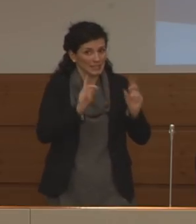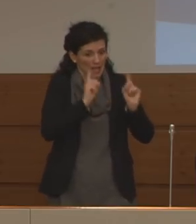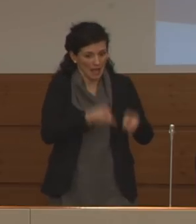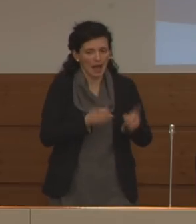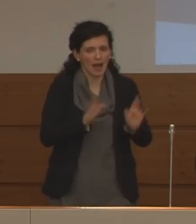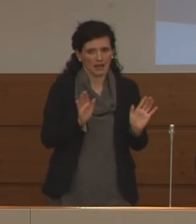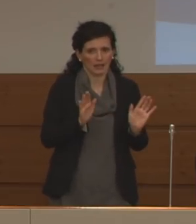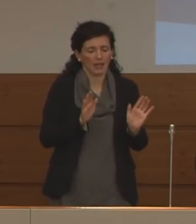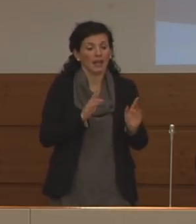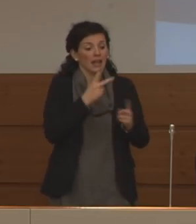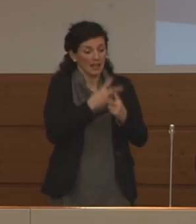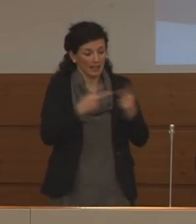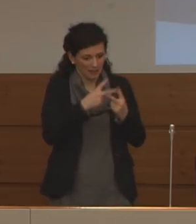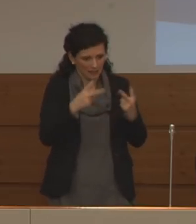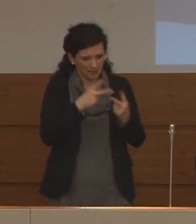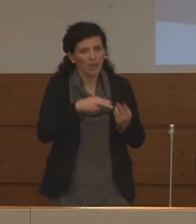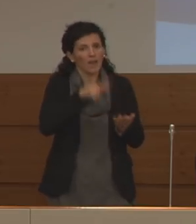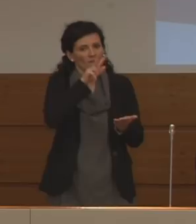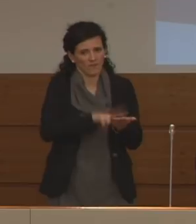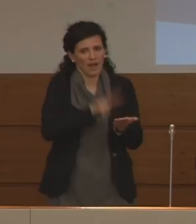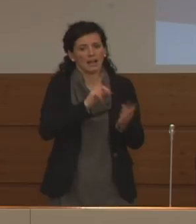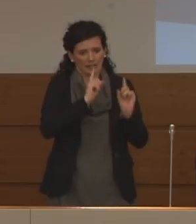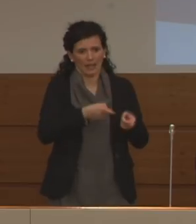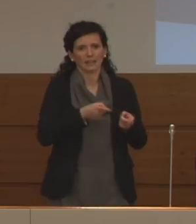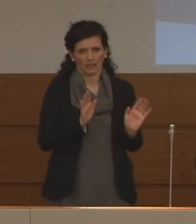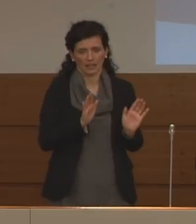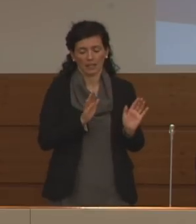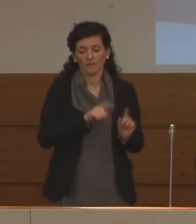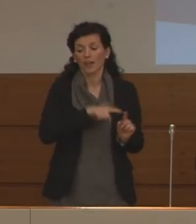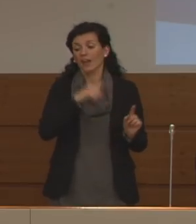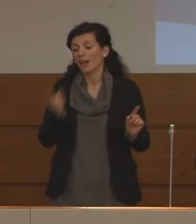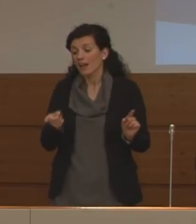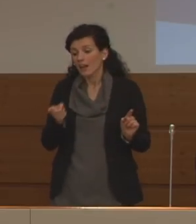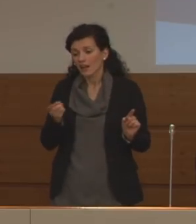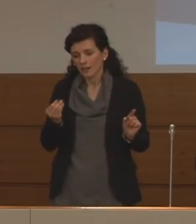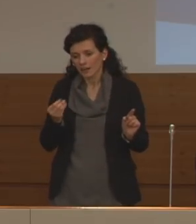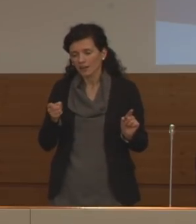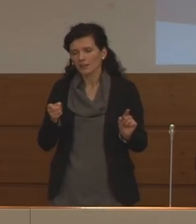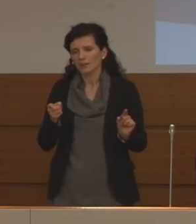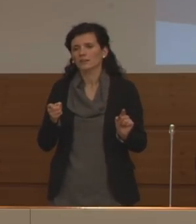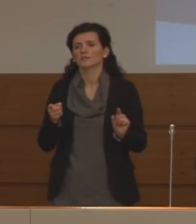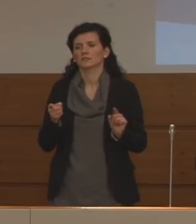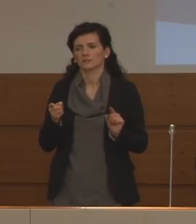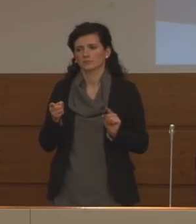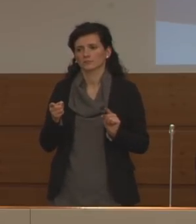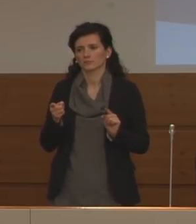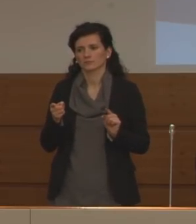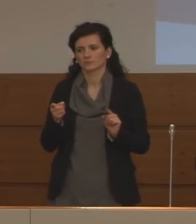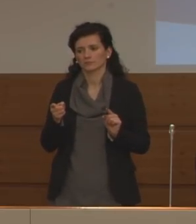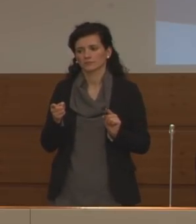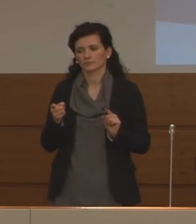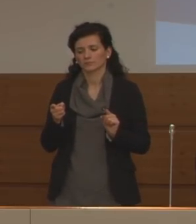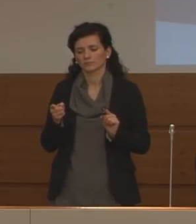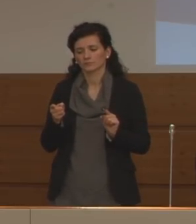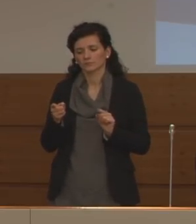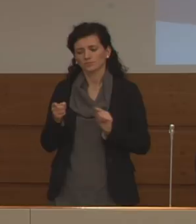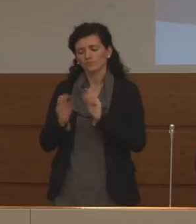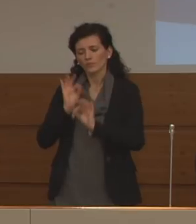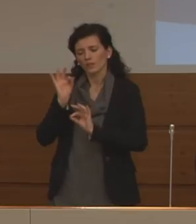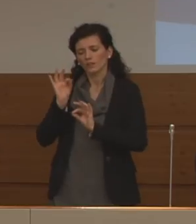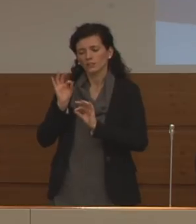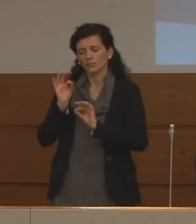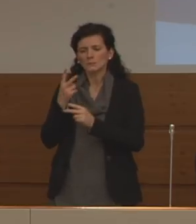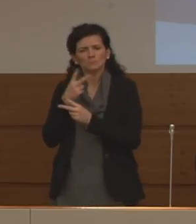ben vengano alle sperimentazioni un altro è definire alcune opzioni